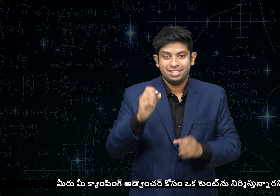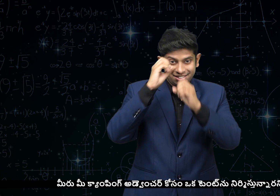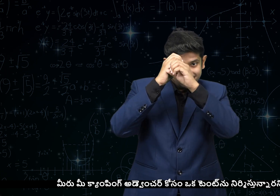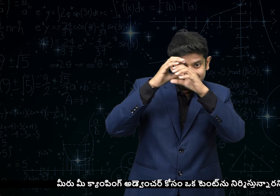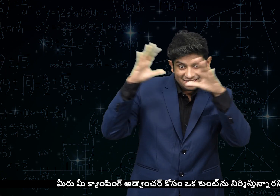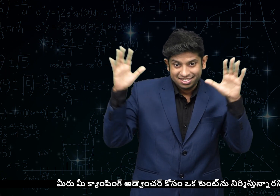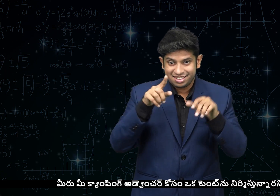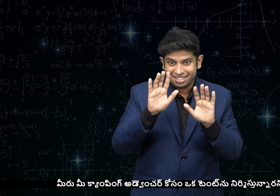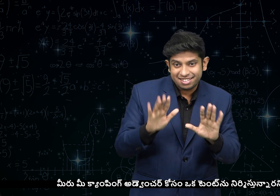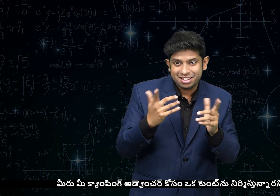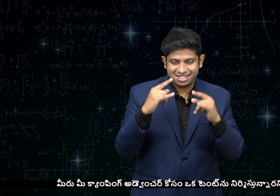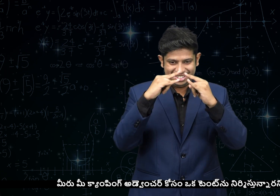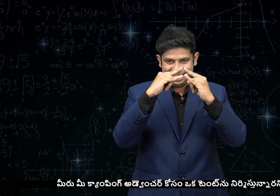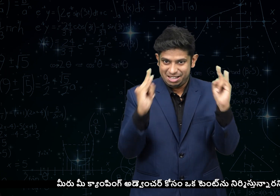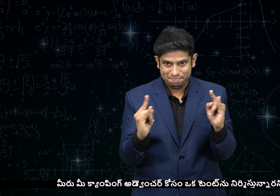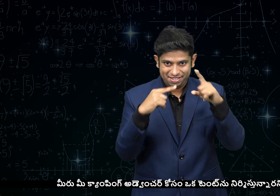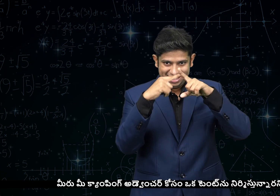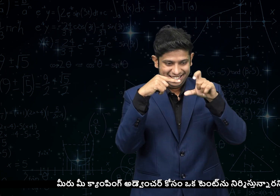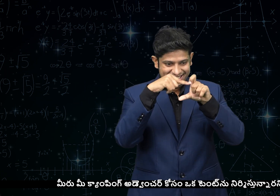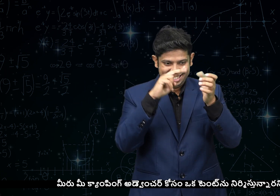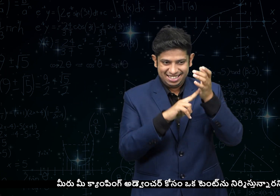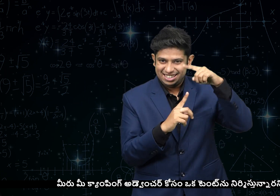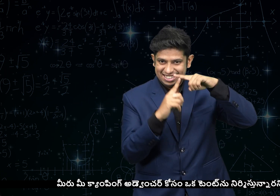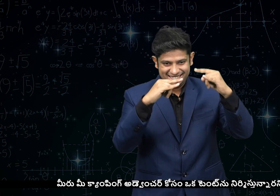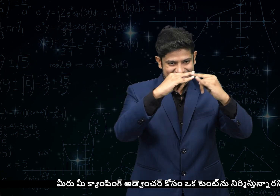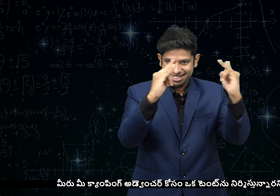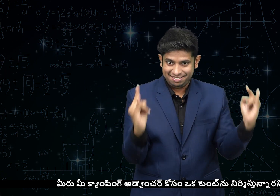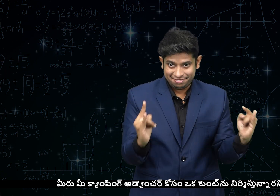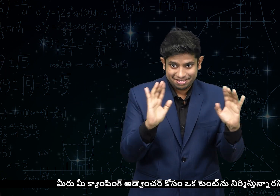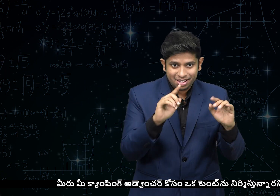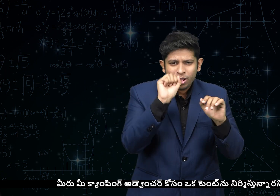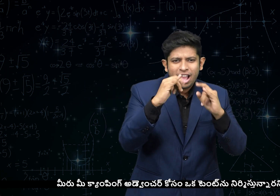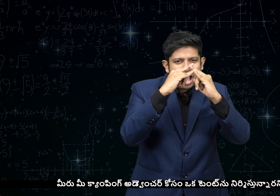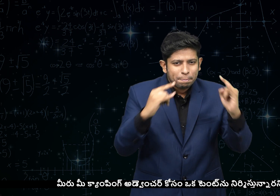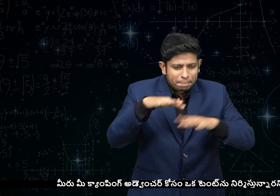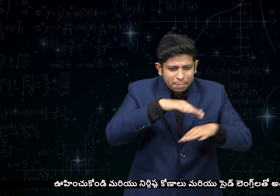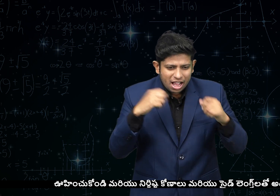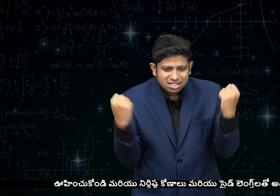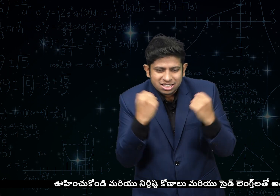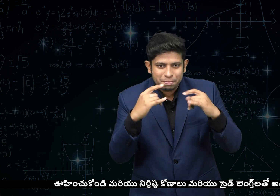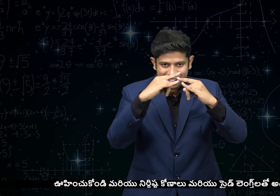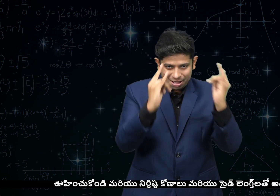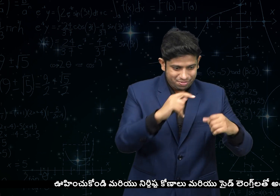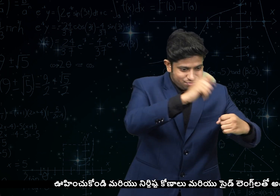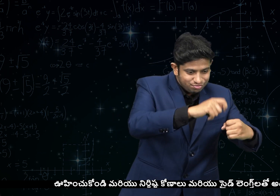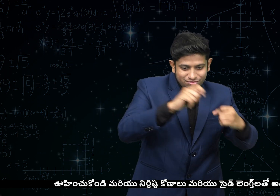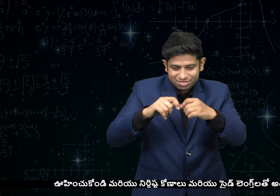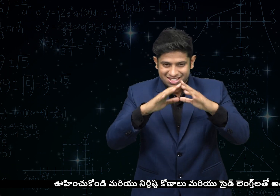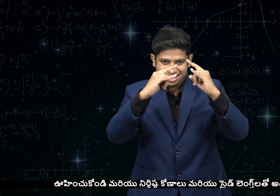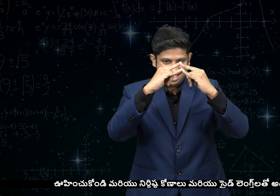మీరు క్యాంపింగ్ అడ్వెంచర్ కోసం ఒక టెంట్ను నిర్మిస్తున్నారని ఊహించుకోండి మరియు నిర్దిష్ట కోణాలు